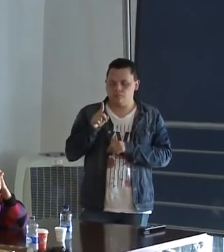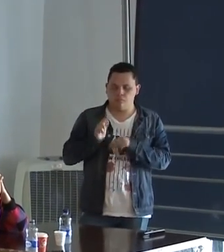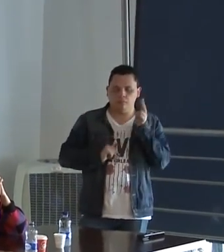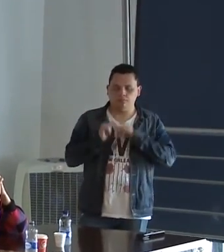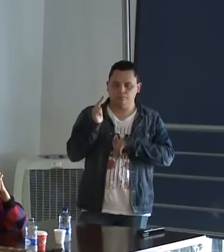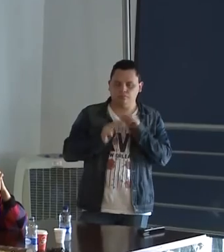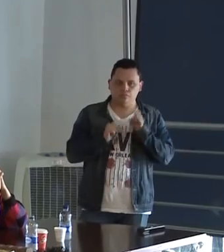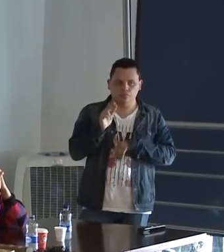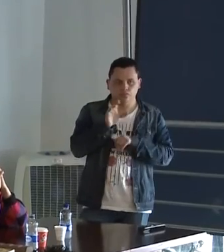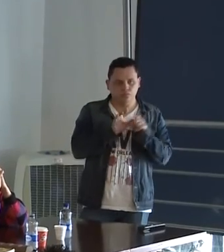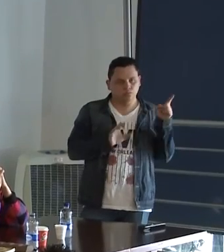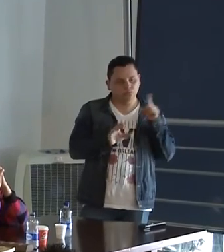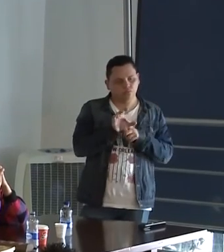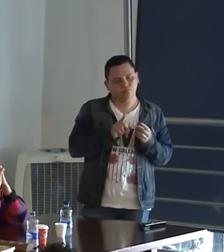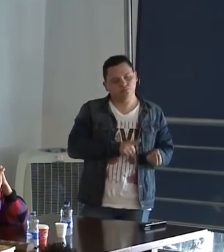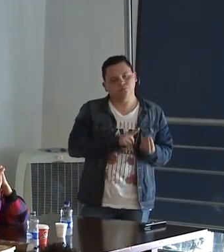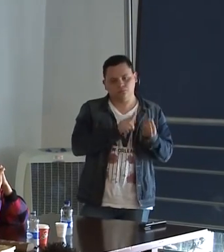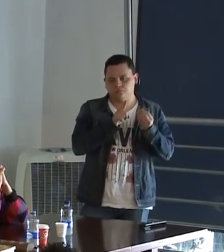construcción de cultura política.